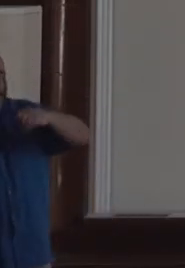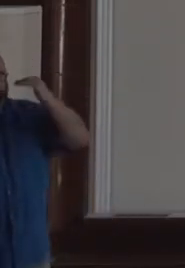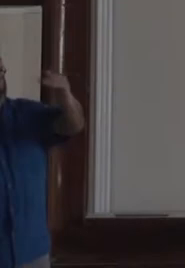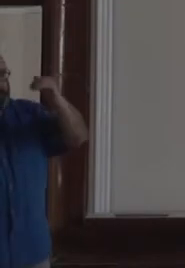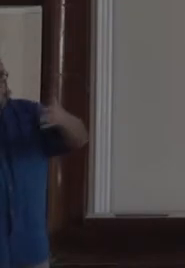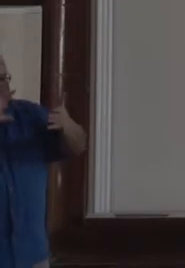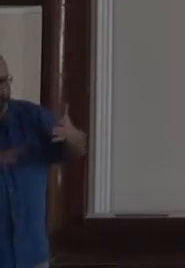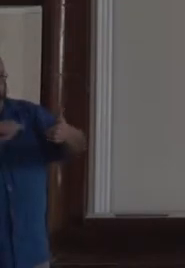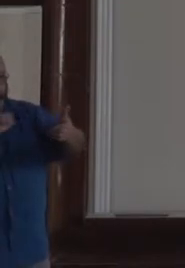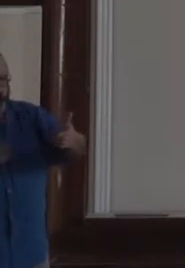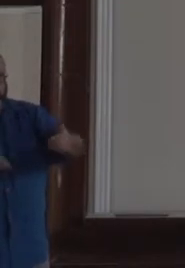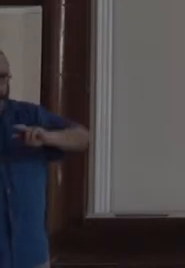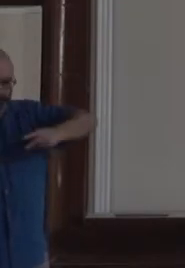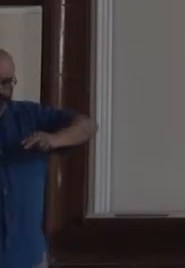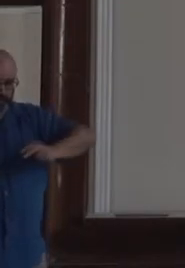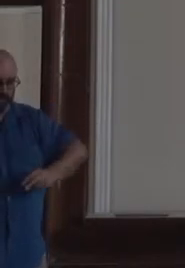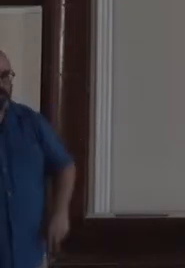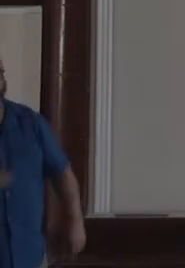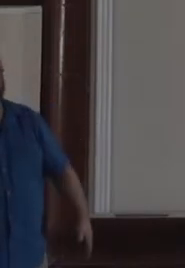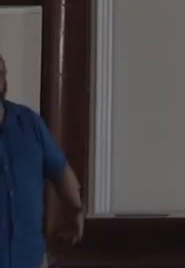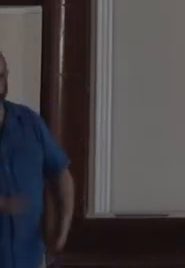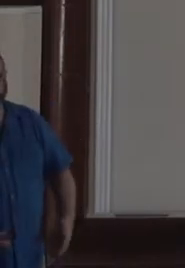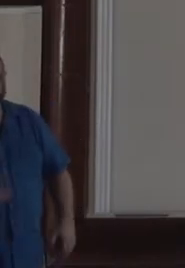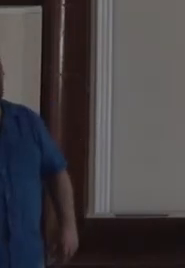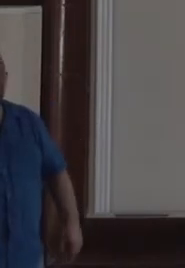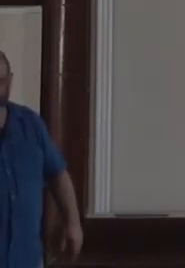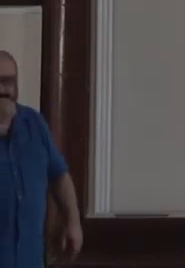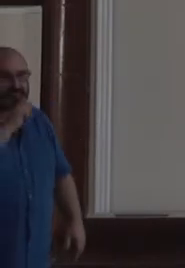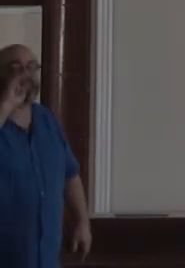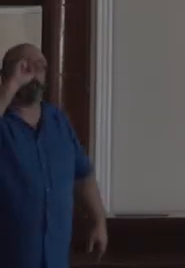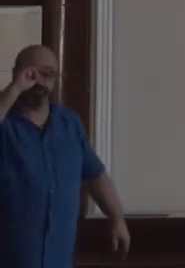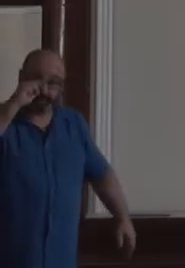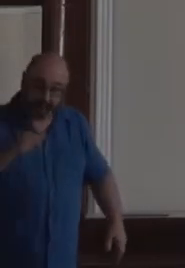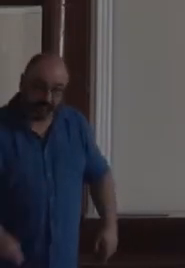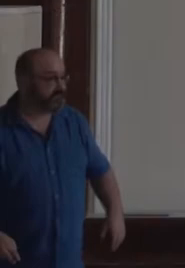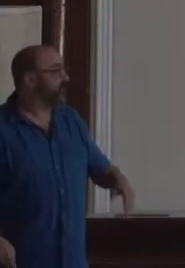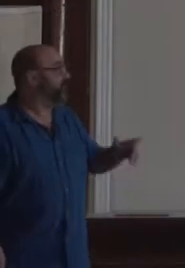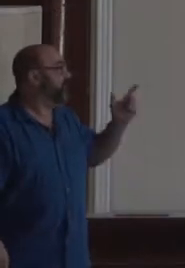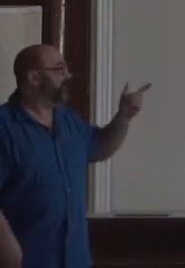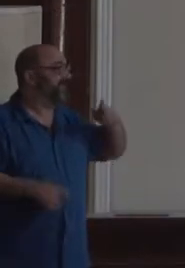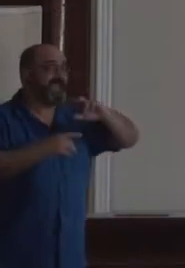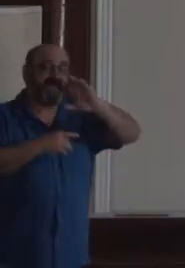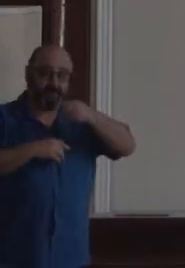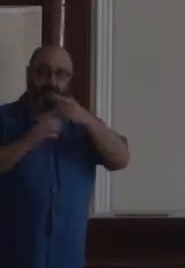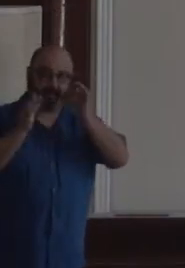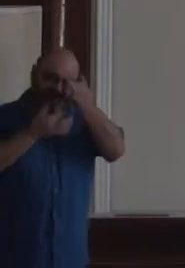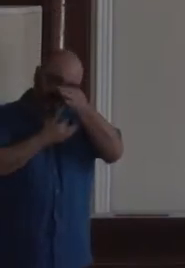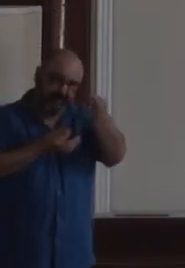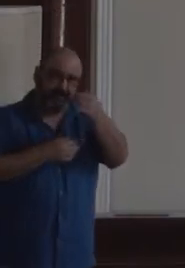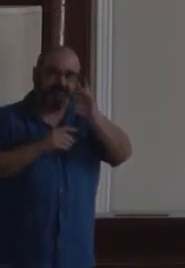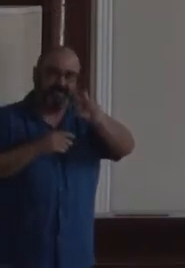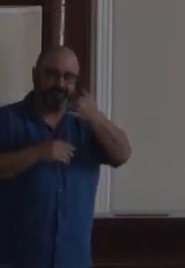de copier-coller. Si je veux changer quelque chose, il faut que je change dans tous les tests. J'aurai un résultat granulaire, un vrai ou